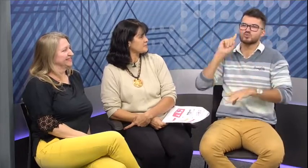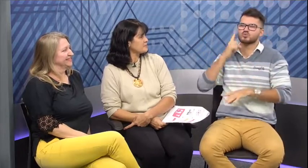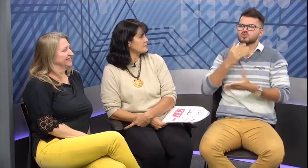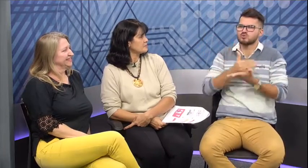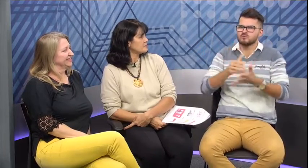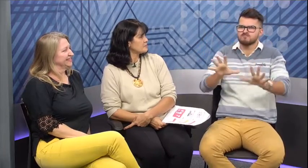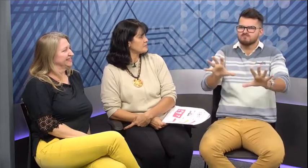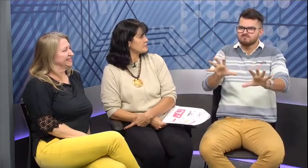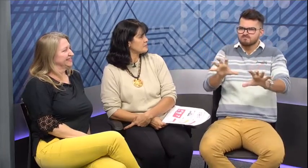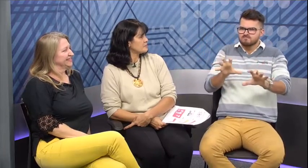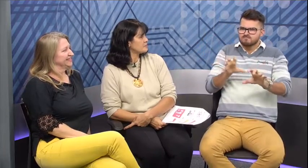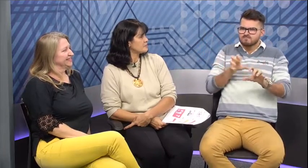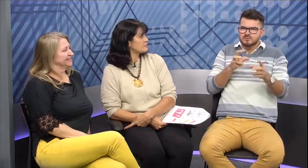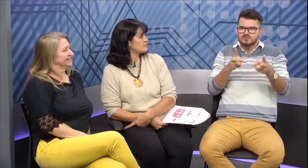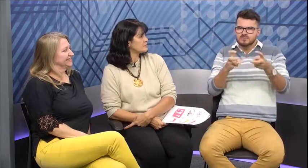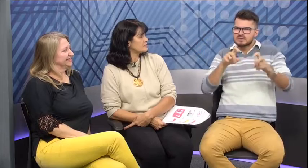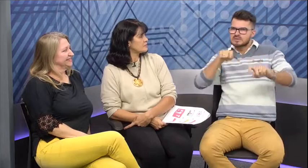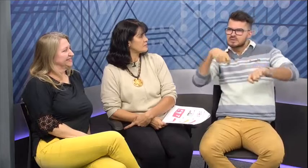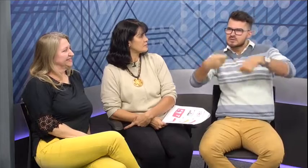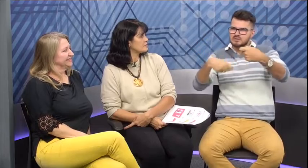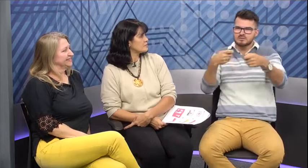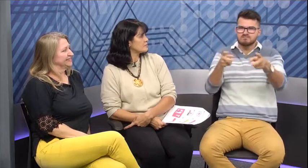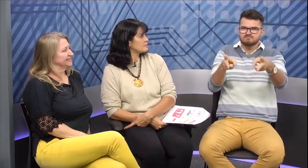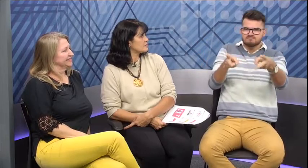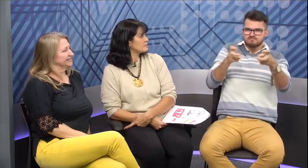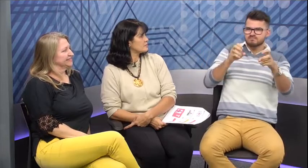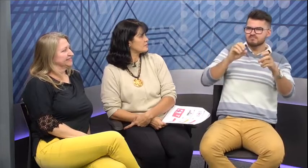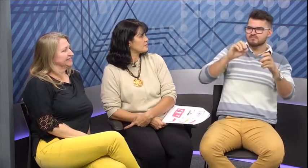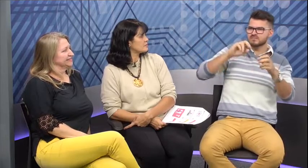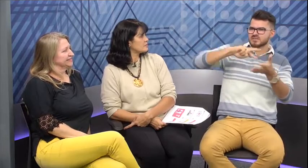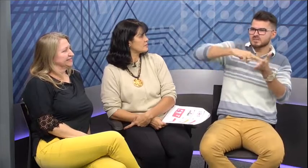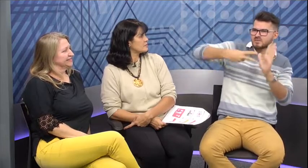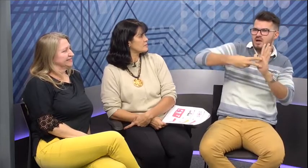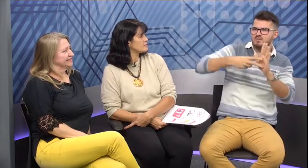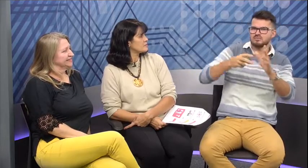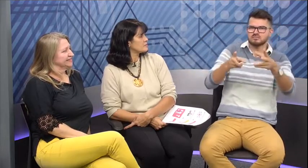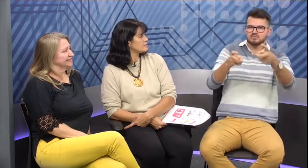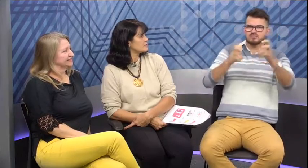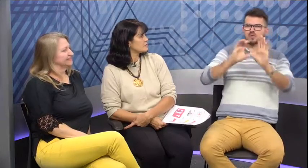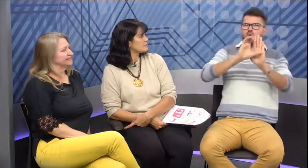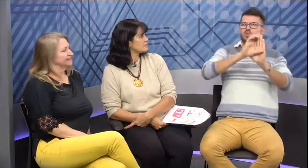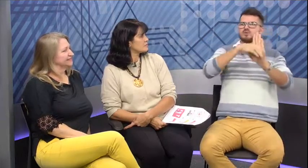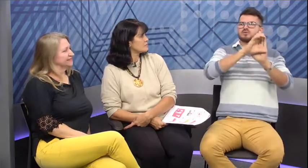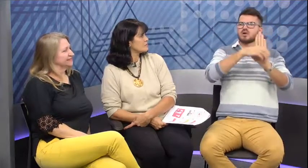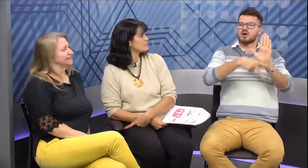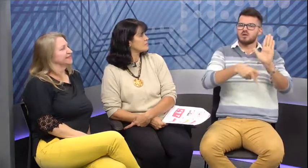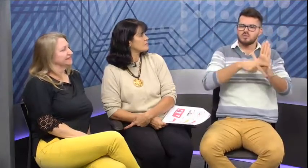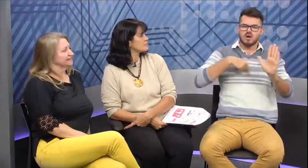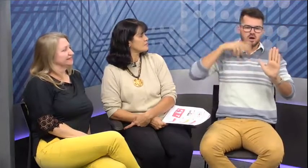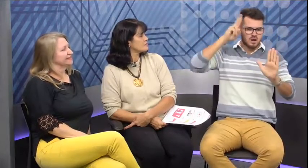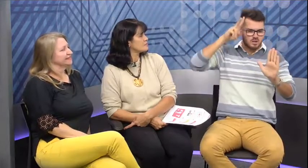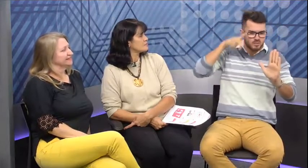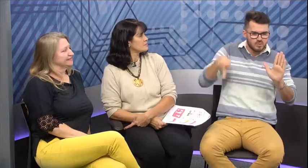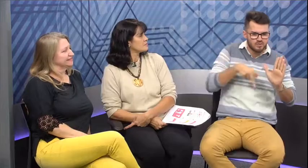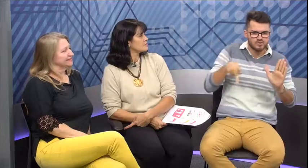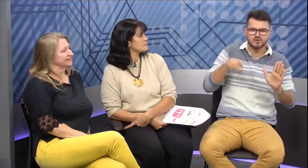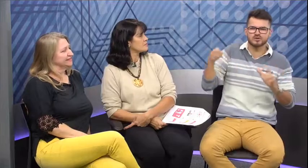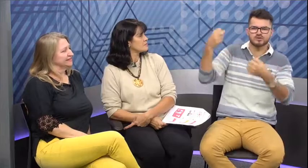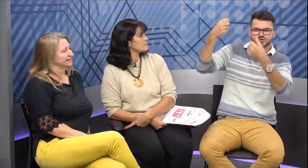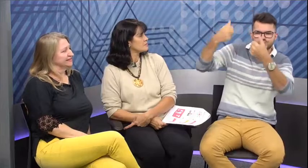muito frequente, né? E a gente ia se percebendo, a gente ia identificando novos vocábulos, novos conceitos,